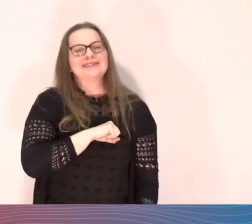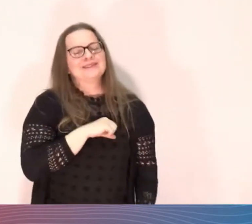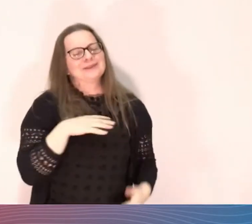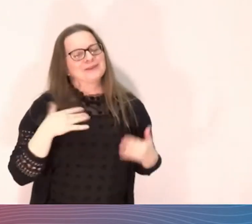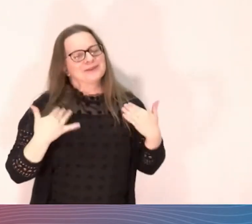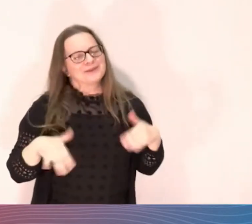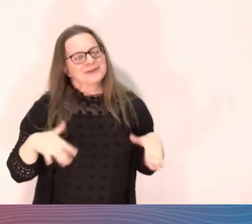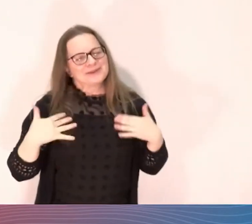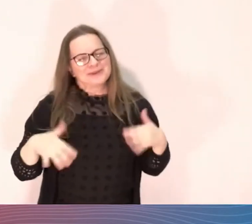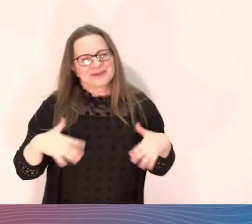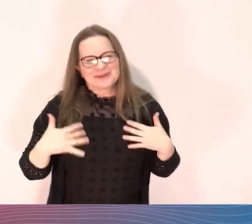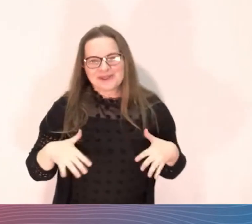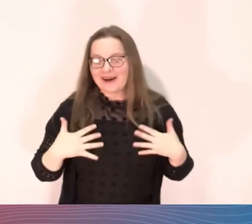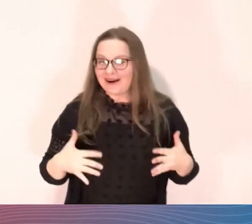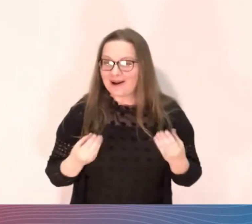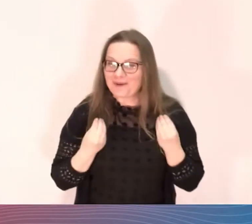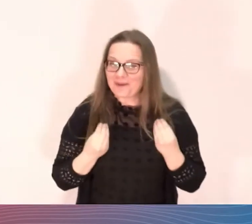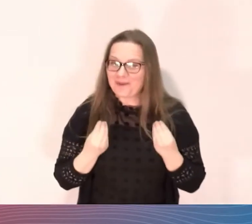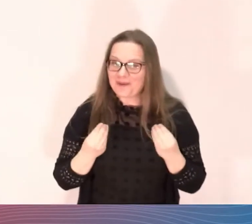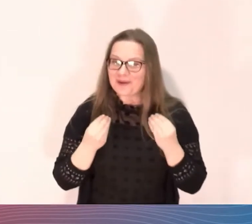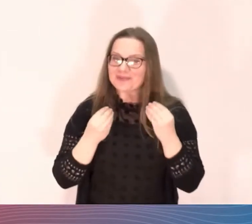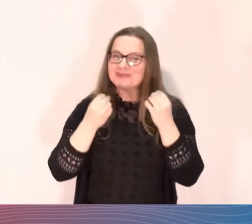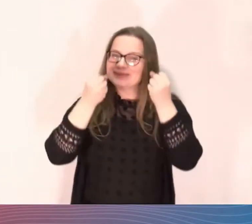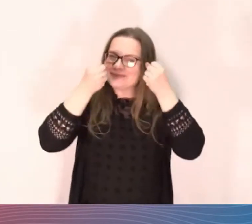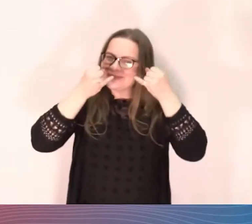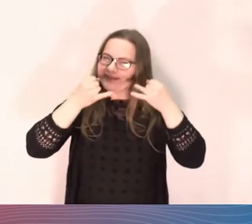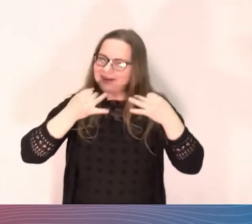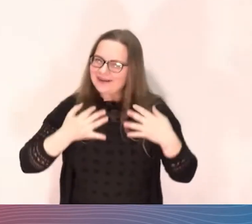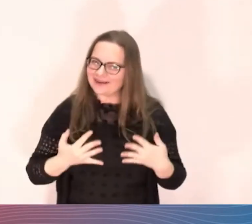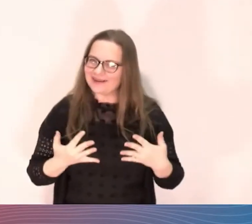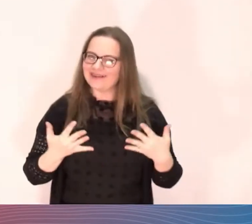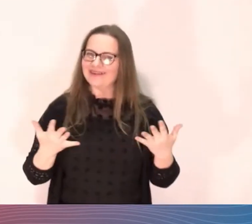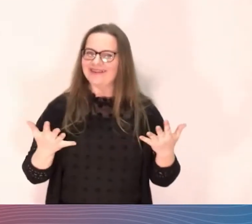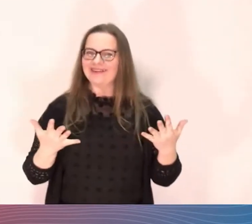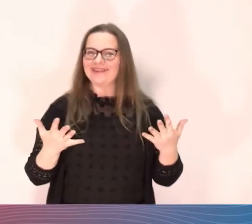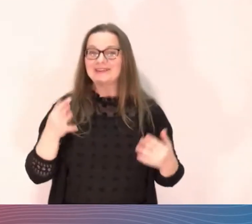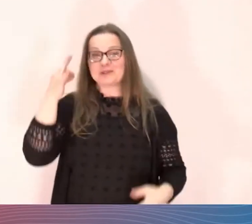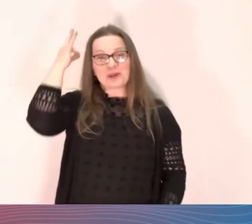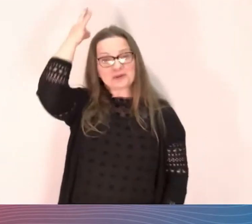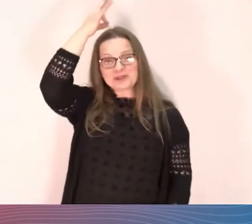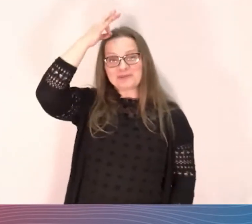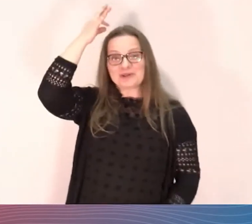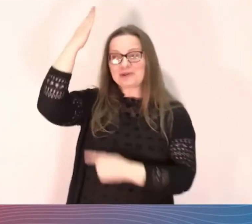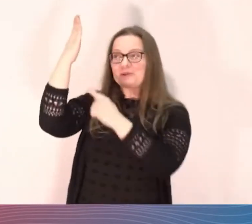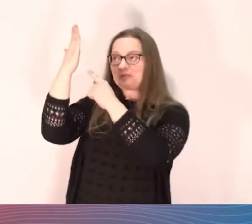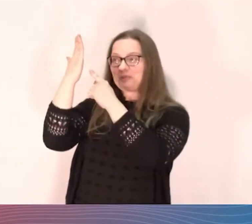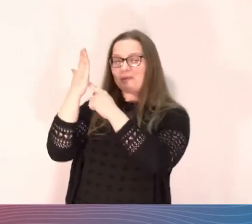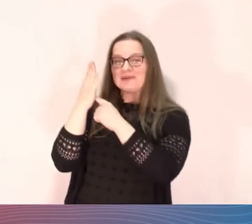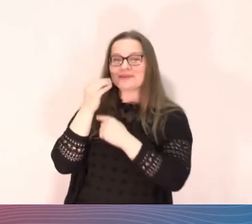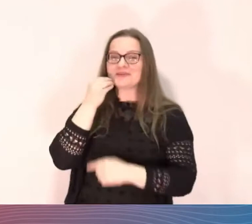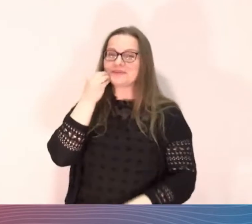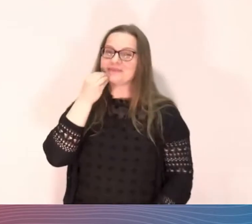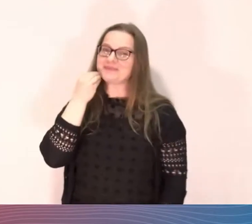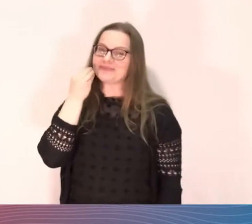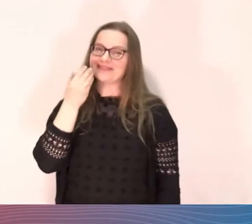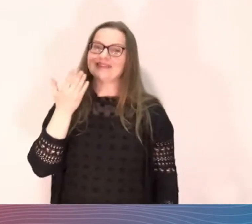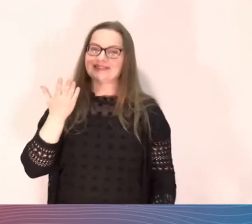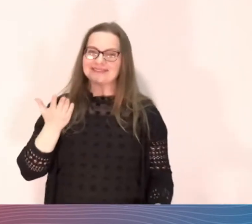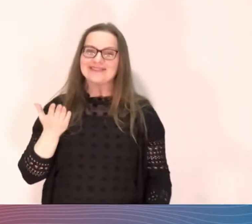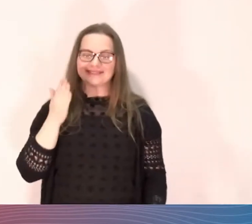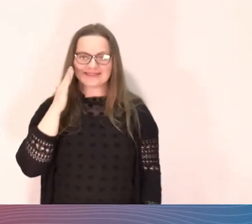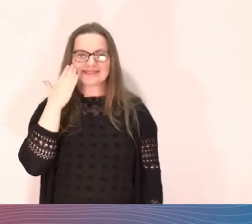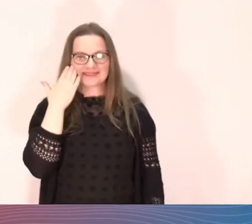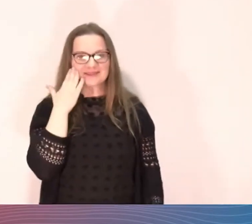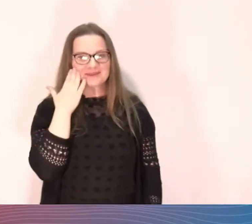com a amostra da terra, uma pequena amostra. O Espírito Santo é uma pequena amostra Nós já fomos levados para o